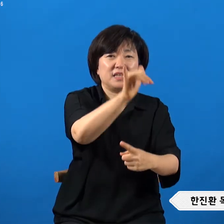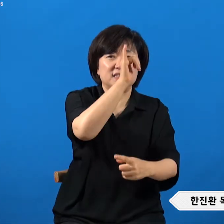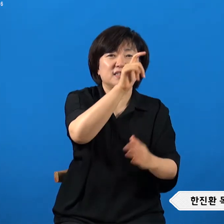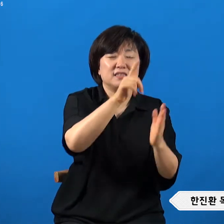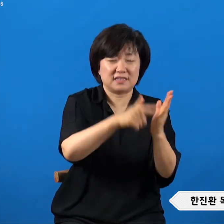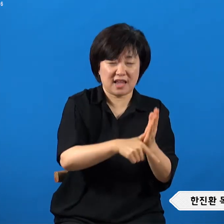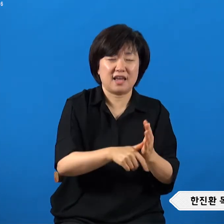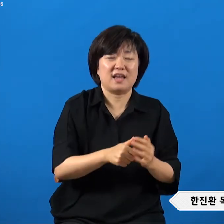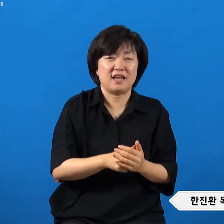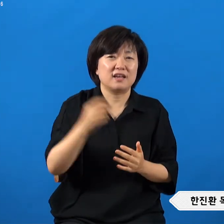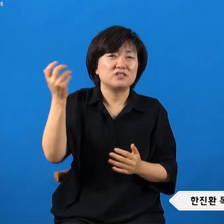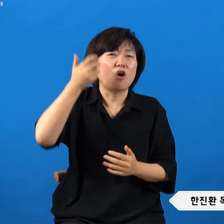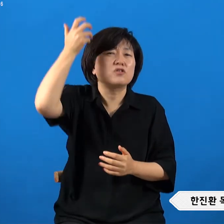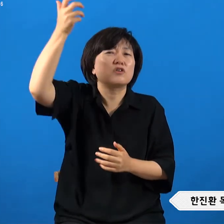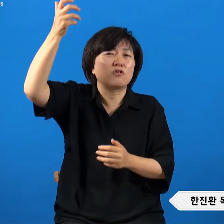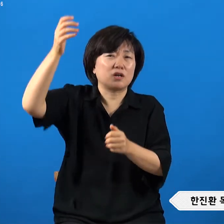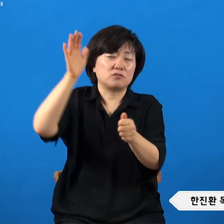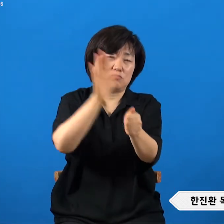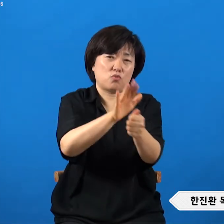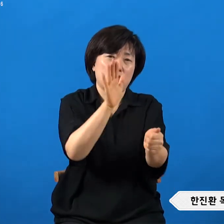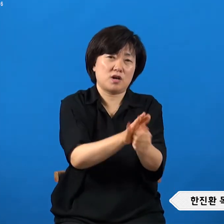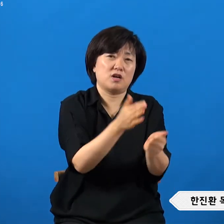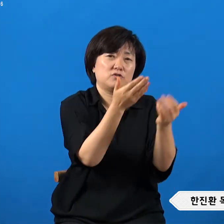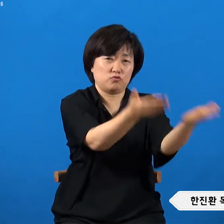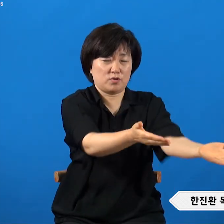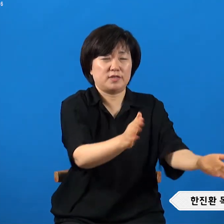성령께서 그렇게 역사하셔야 됩니다.